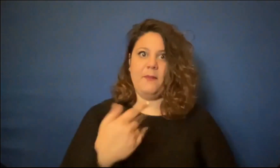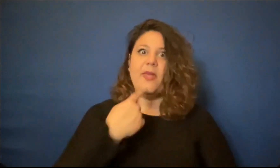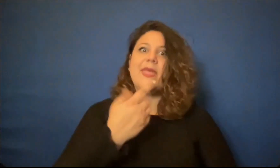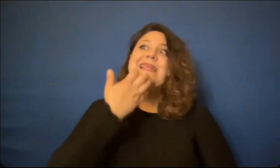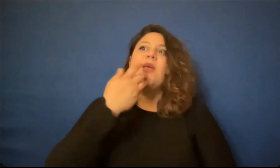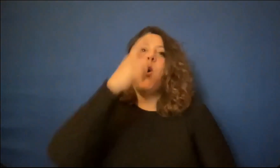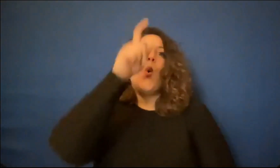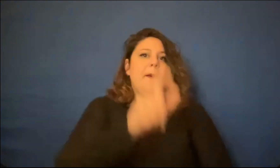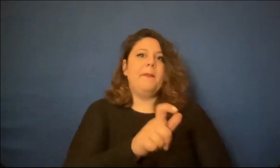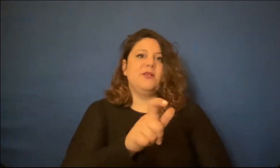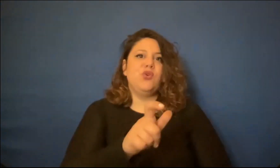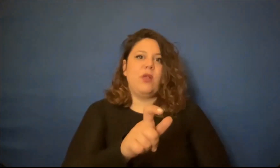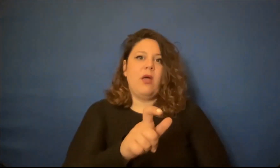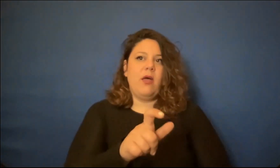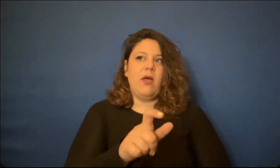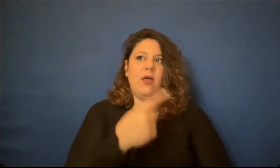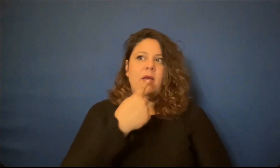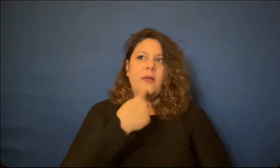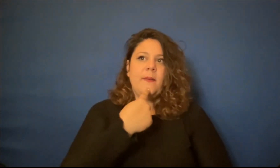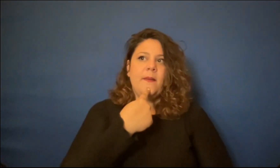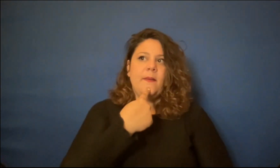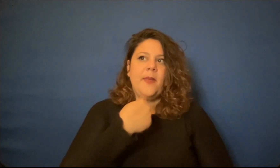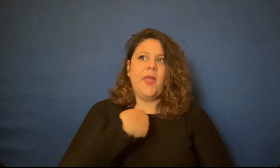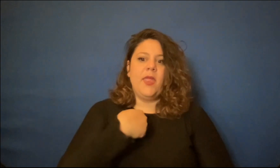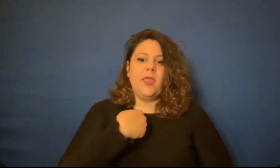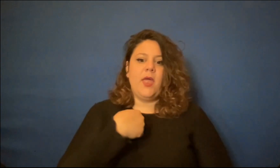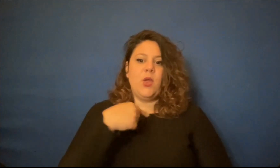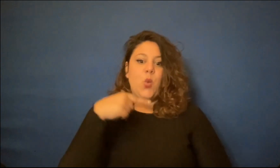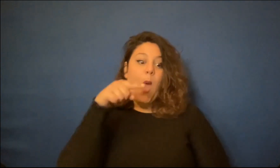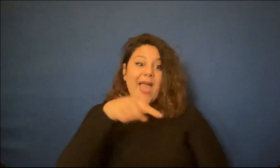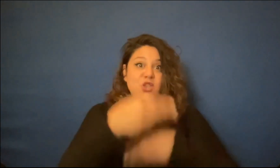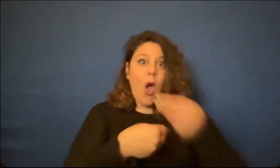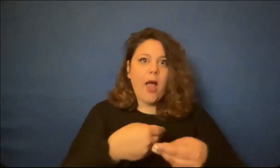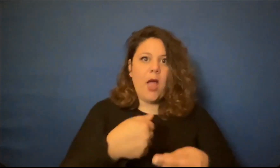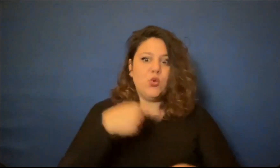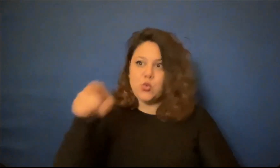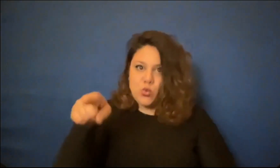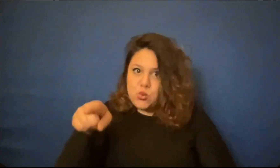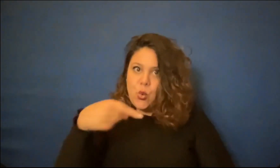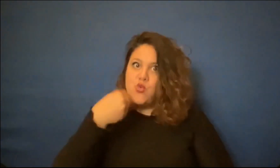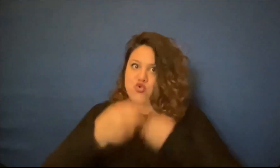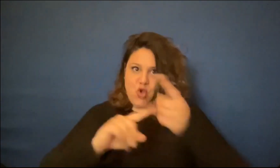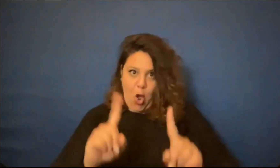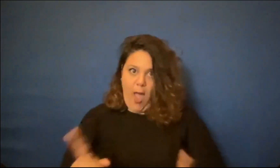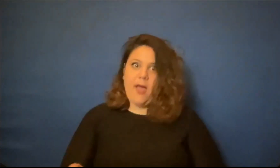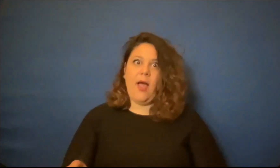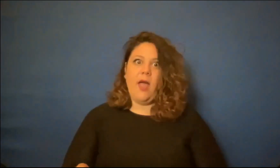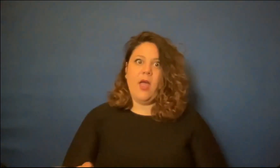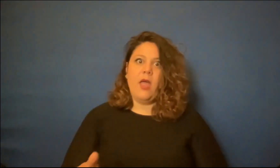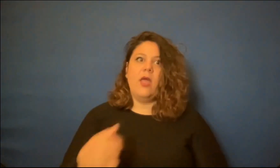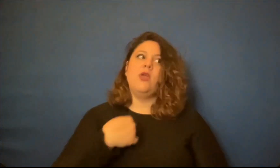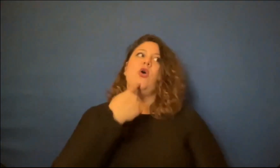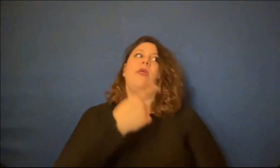dice que hagas esto, no lo hagas. Entonces yo ahí digo, no lo voy a hacer porque